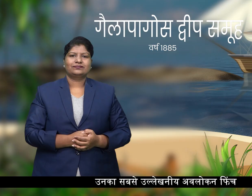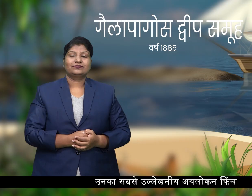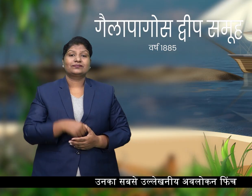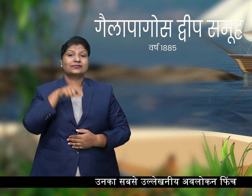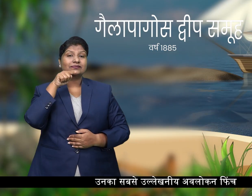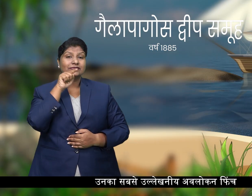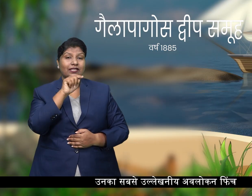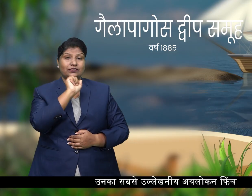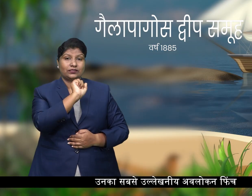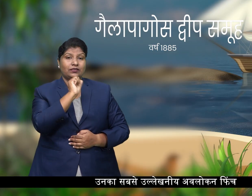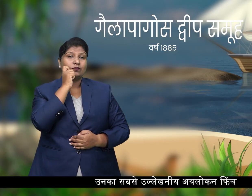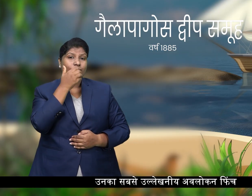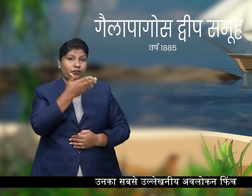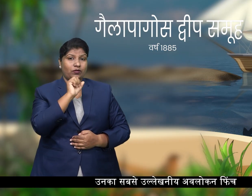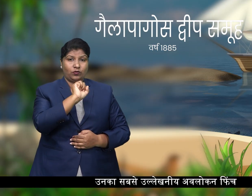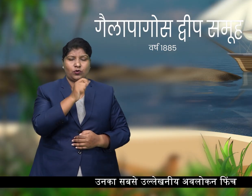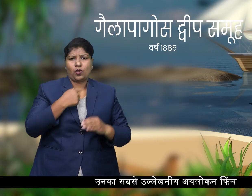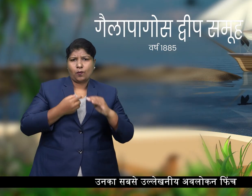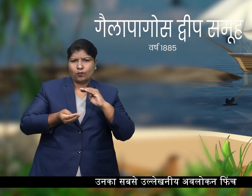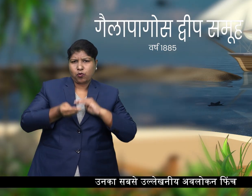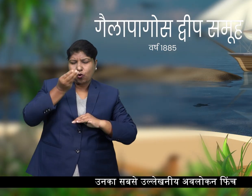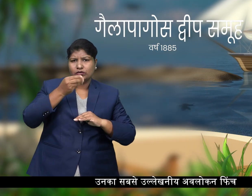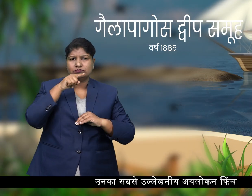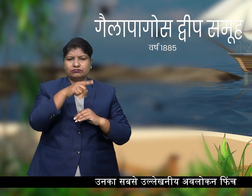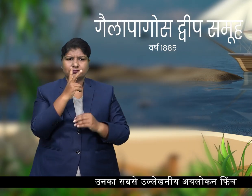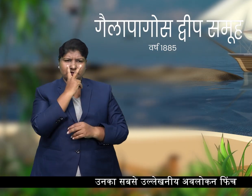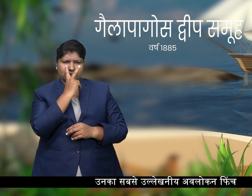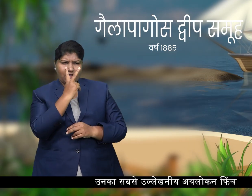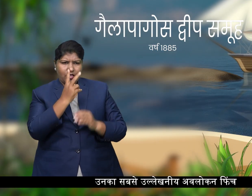उनका सबसे उल्लेखनीय अवलोकन फ्रिंज